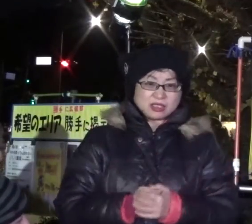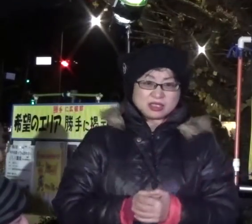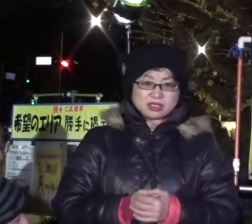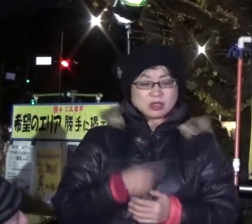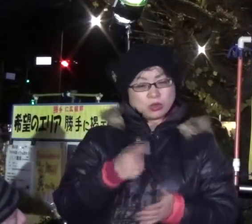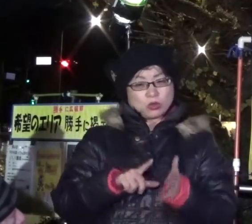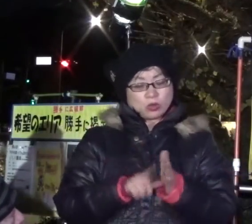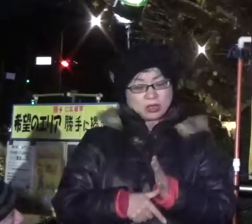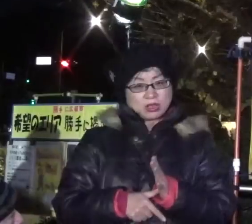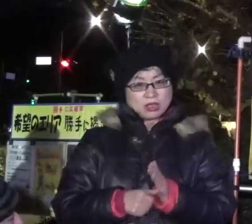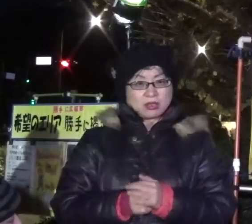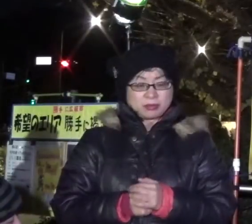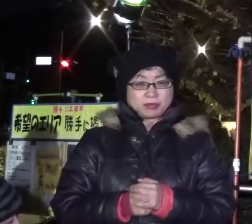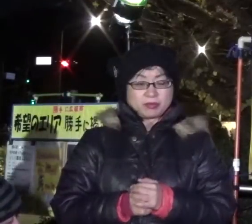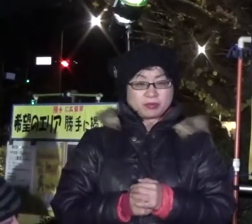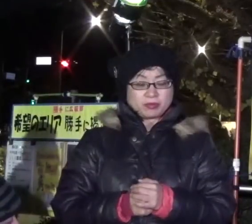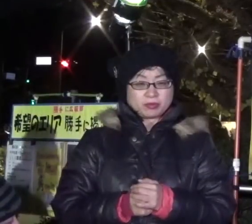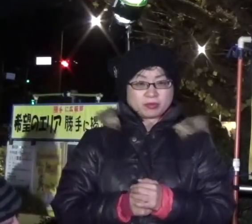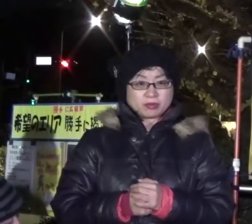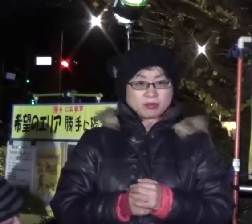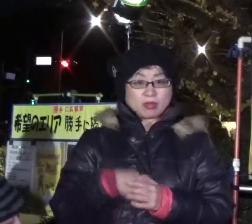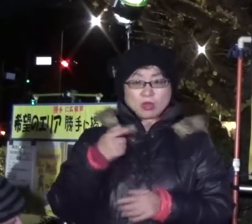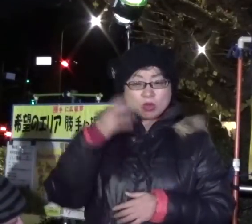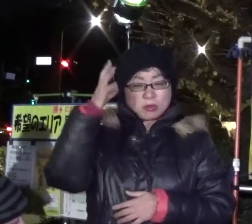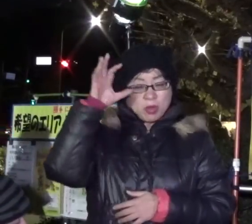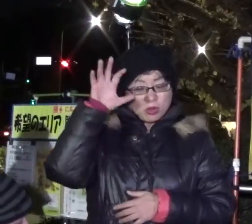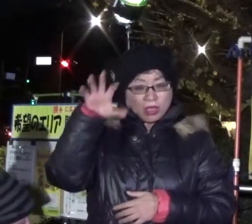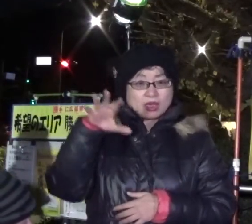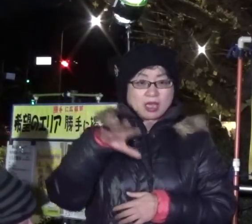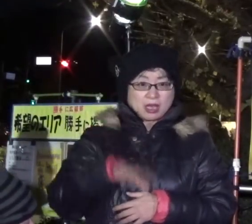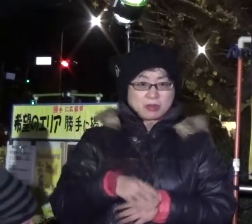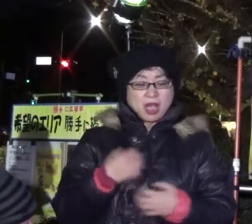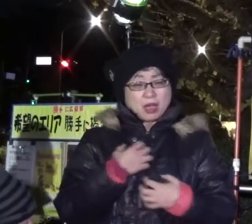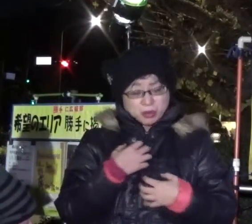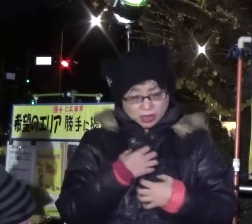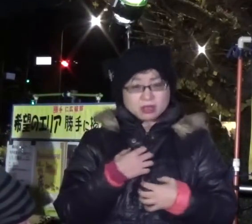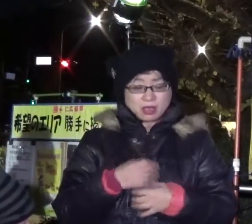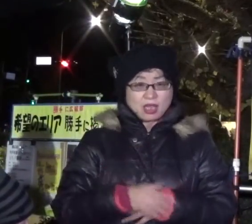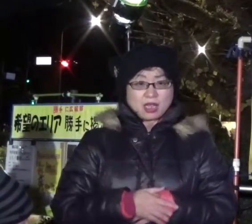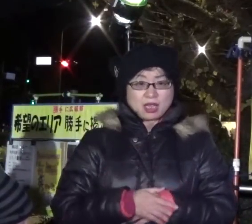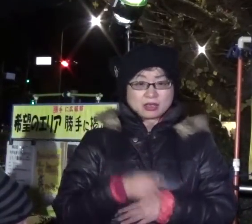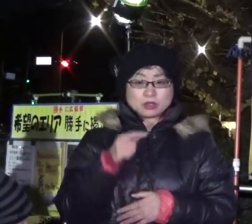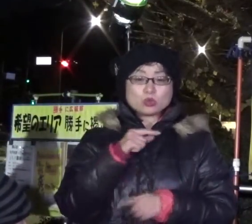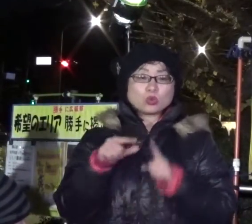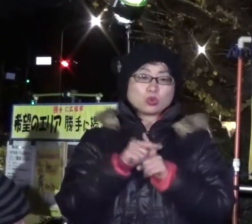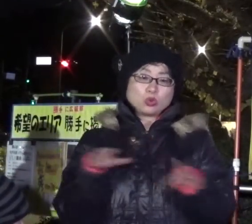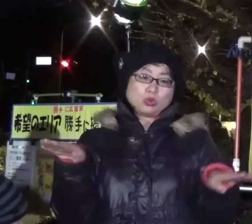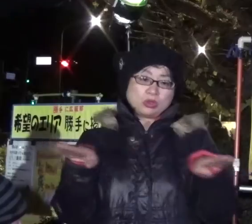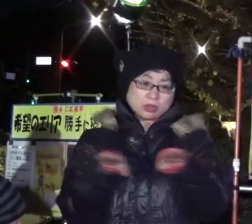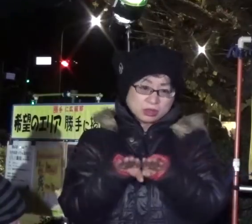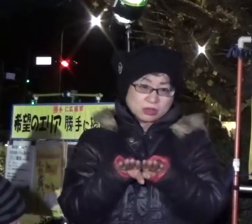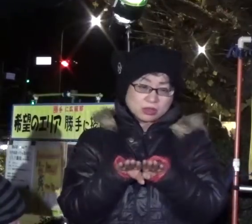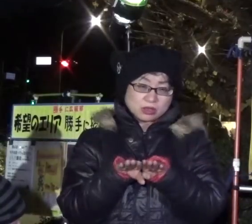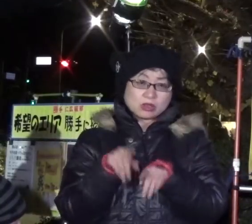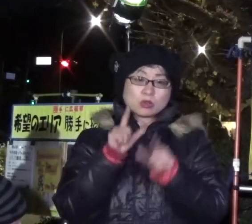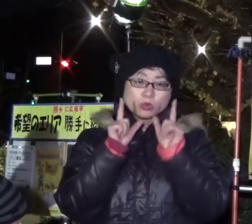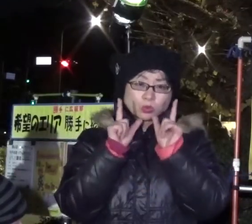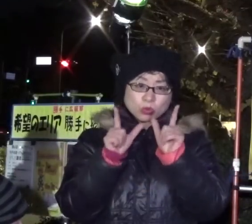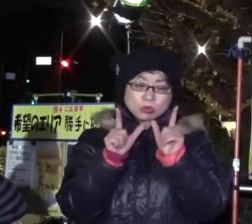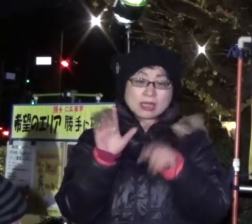にね、その時はですね、この希望のエリア、まあ、危険性もありますからね、一応中止の宣言をしたんですけれ